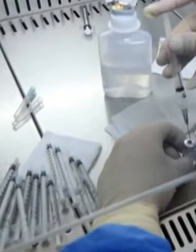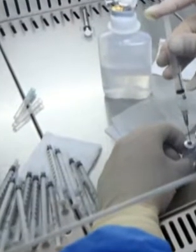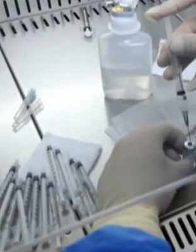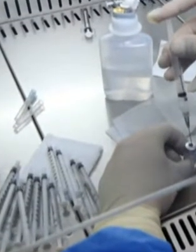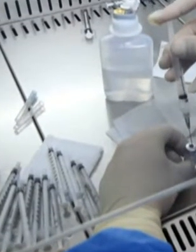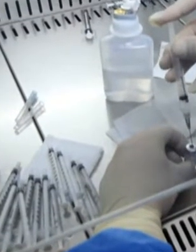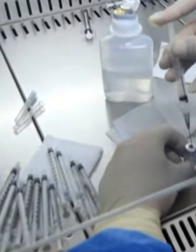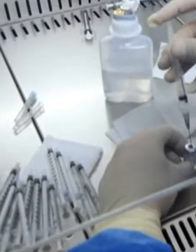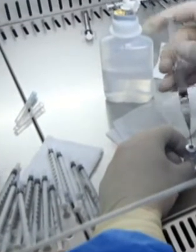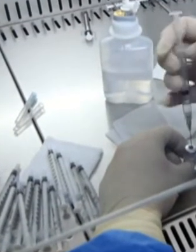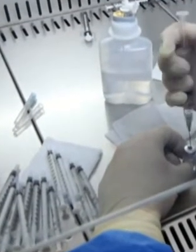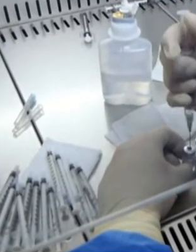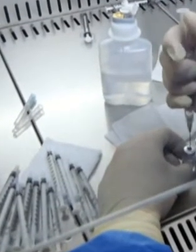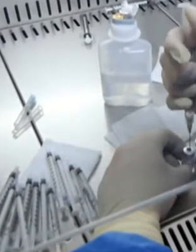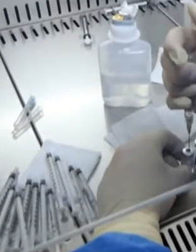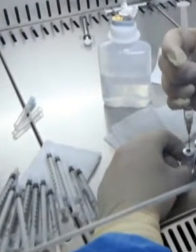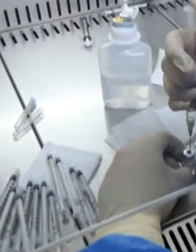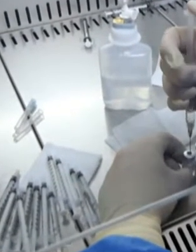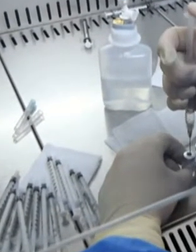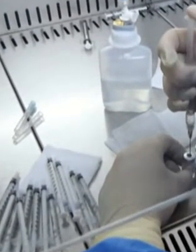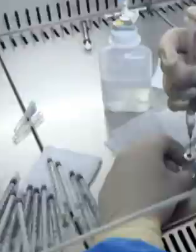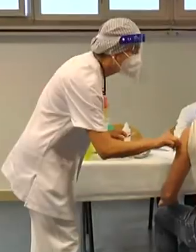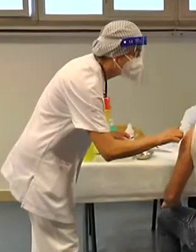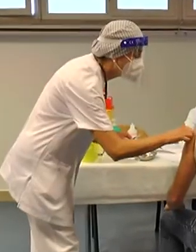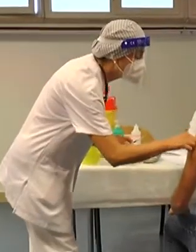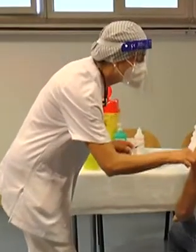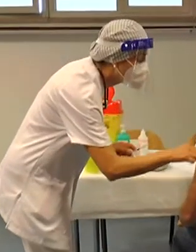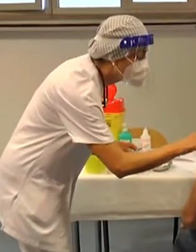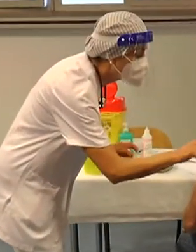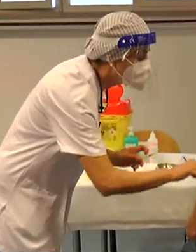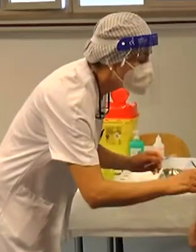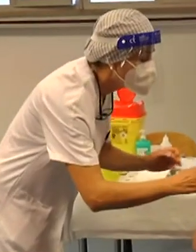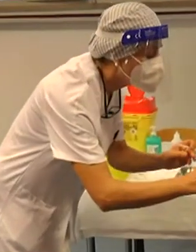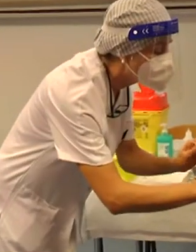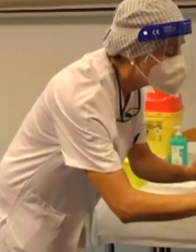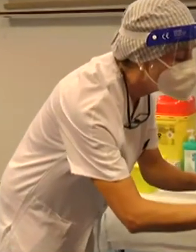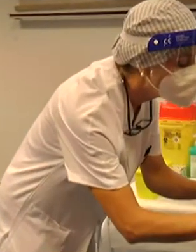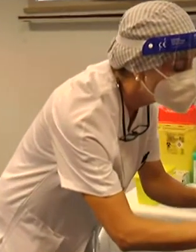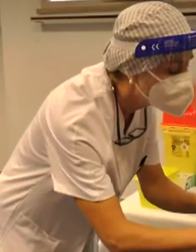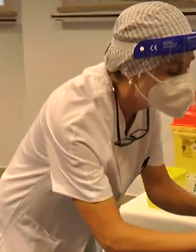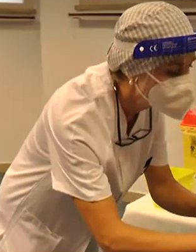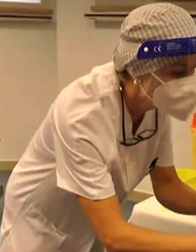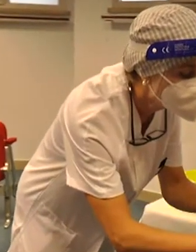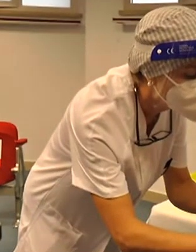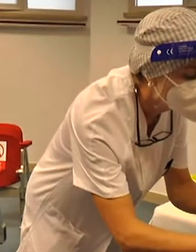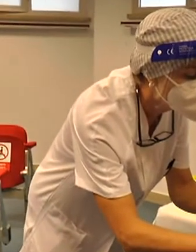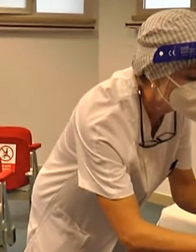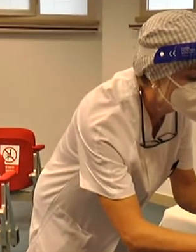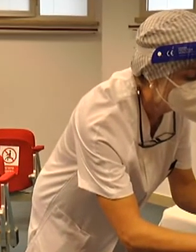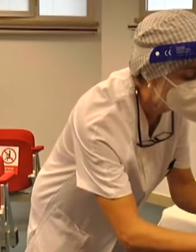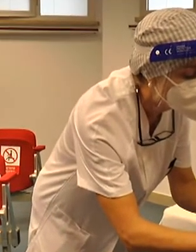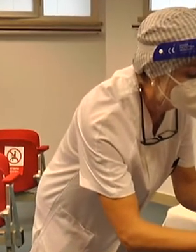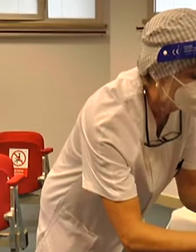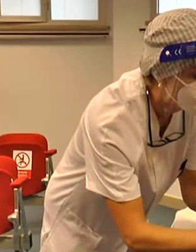307.000 dosi. Le ULSS di Treviso e Padova da sole ne hanno fatte oltre 100.000. Dalla sede della Protezione Civile di Marghera, l'assessore regionale